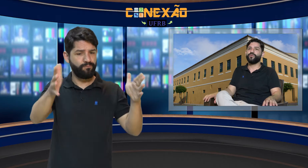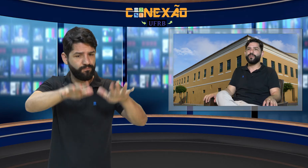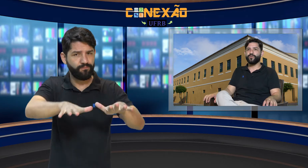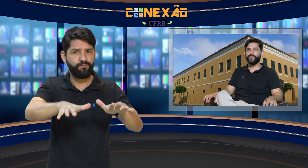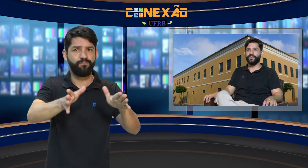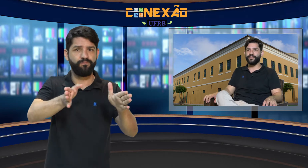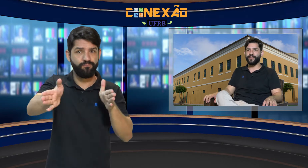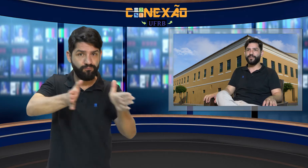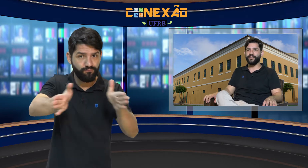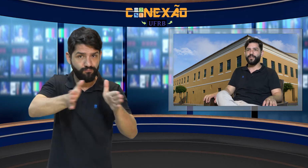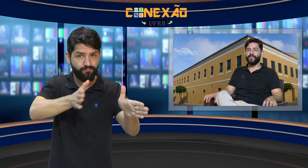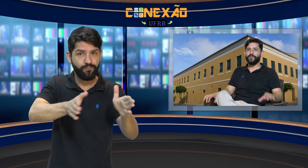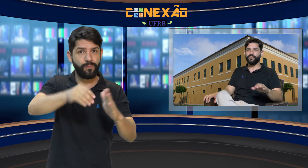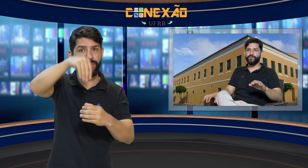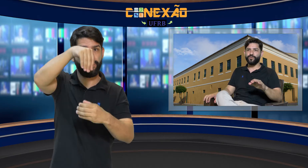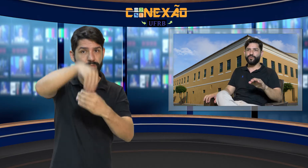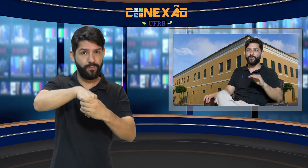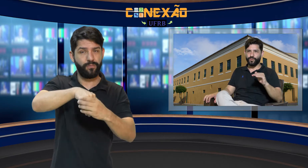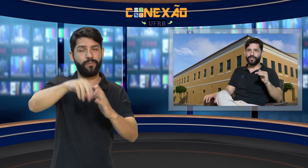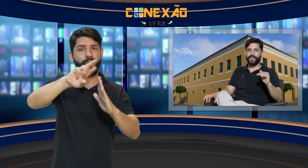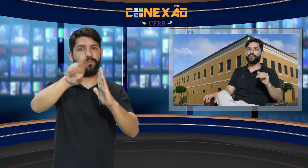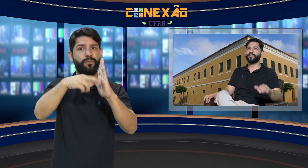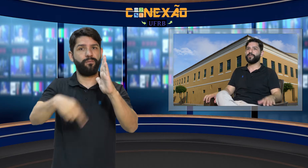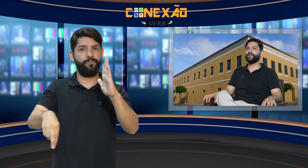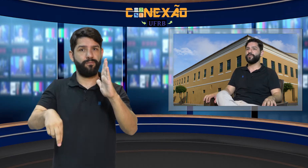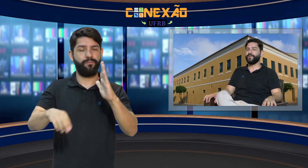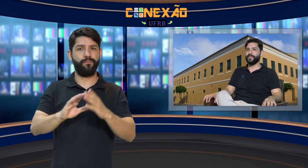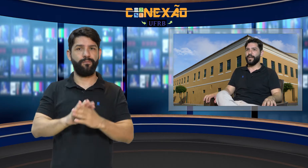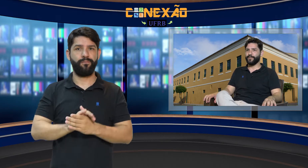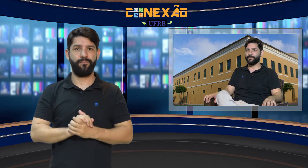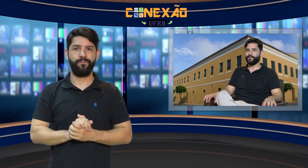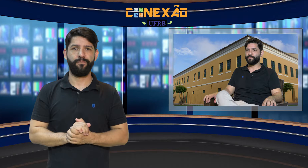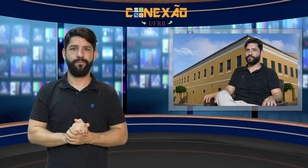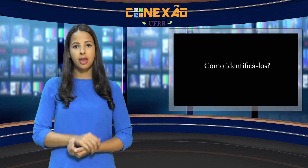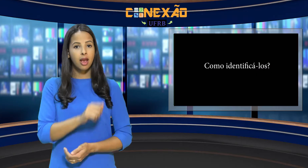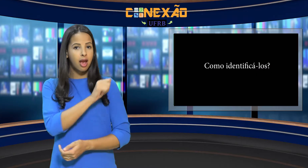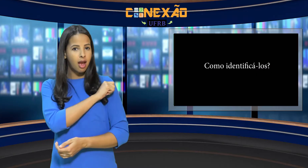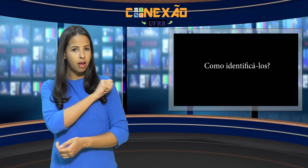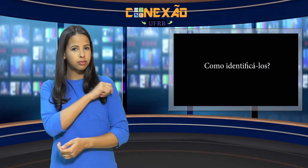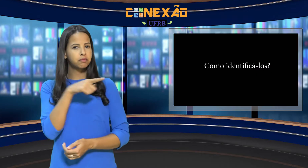aos estudantes com deficiência no nível de graduação na universidade.